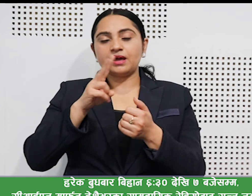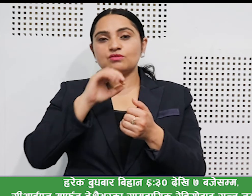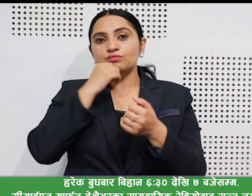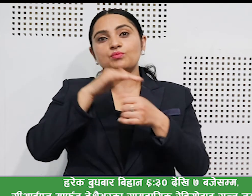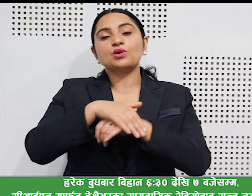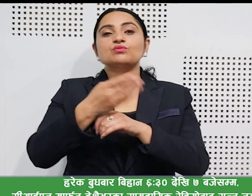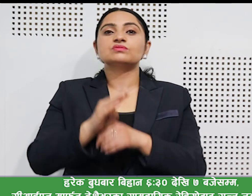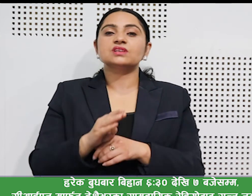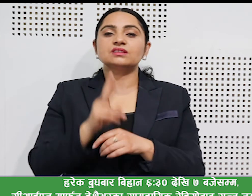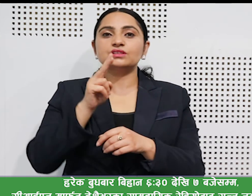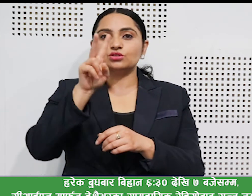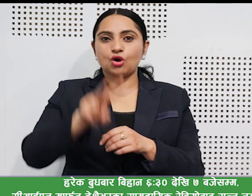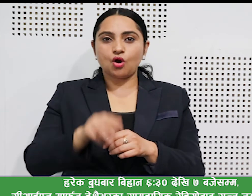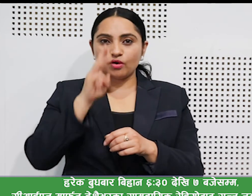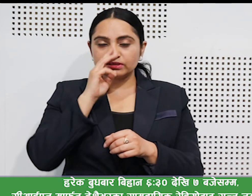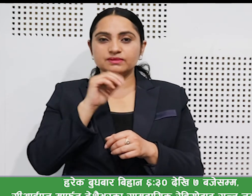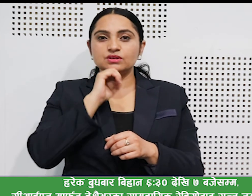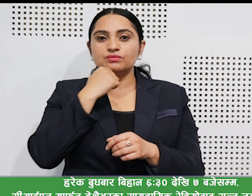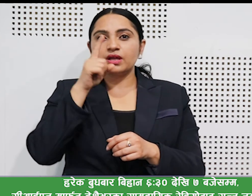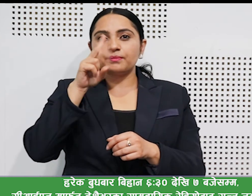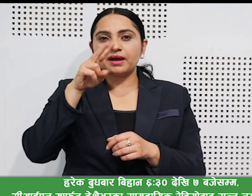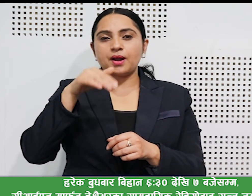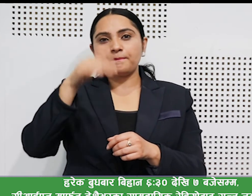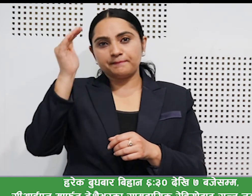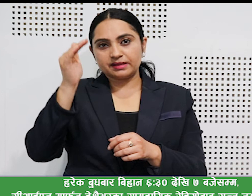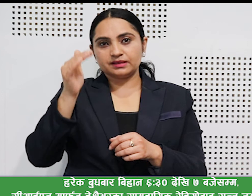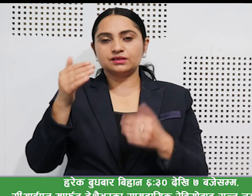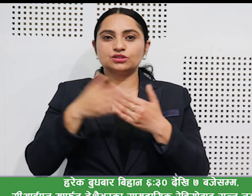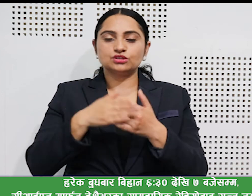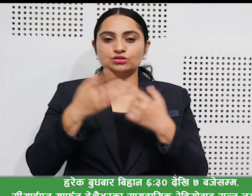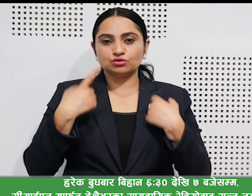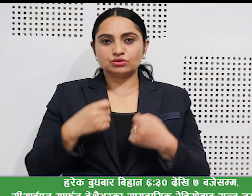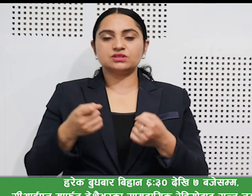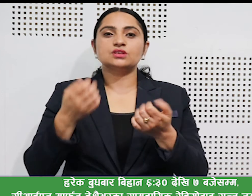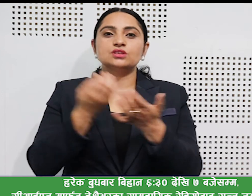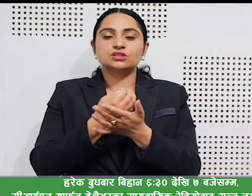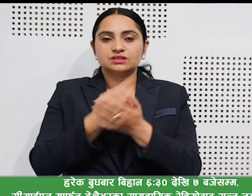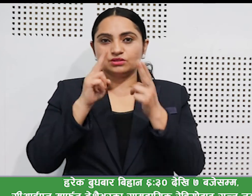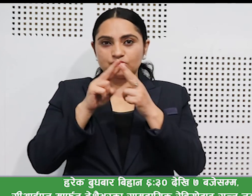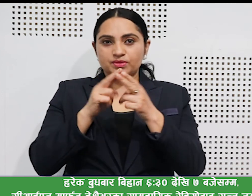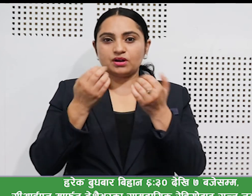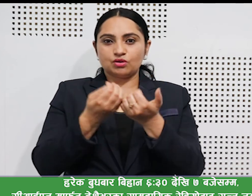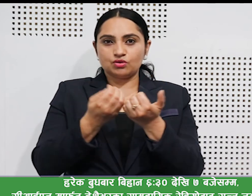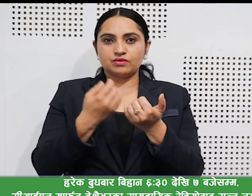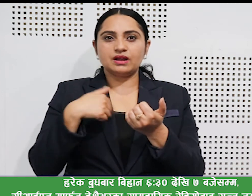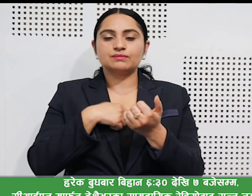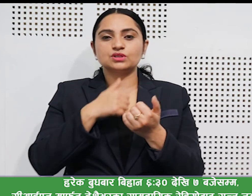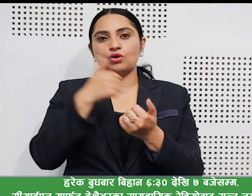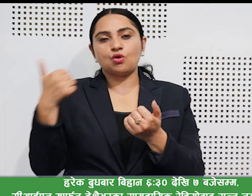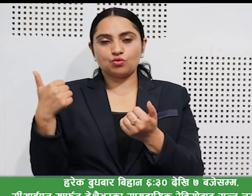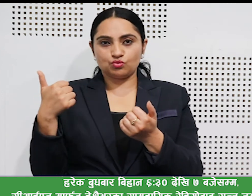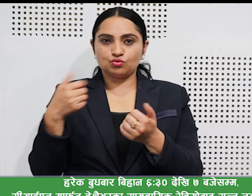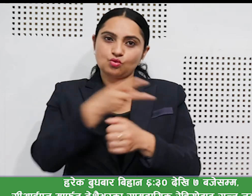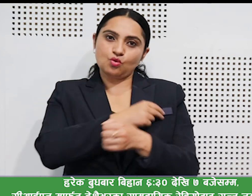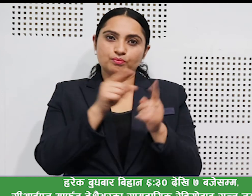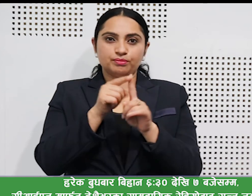त्यो समस्याहरू छ। यस्तो अवस्थामा चाहिँ हामीले 12 वर्ष माथिको लागि नजिकको स्वास्थ्य संस्थामा उहाँले सम्पर्क राख्नुहुन्छ। हामीसँग मोडर्ना अरू भाइरसी लगायतका सबै